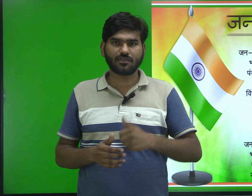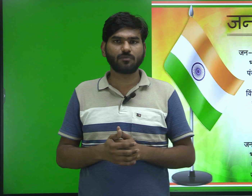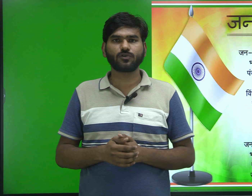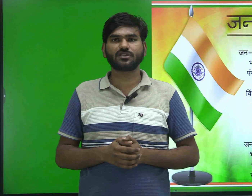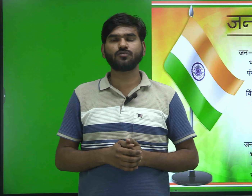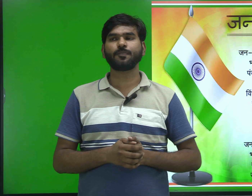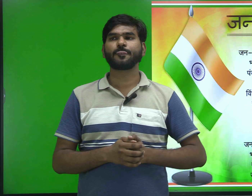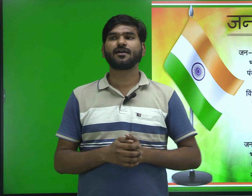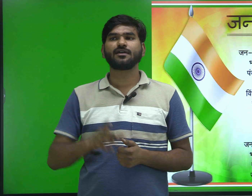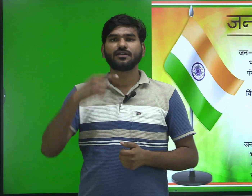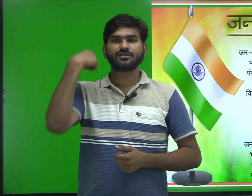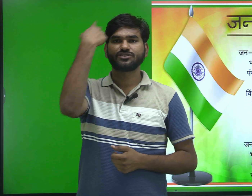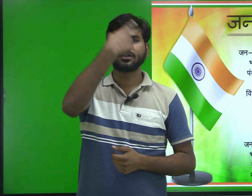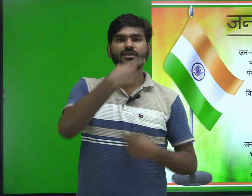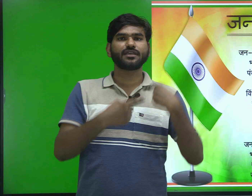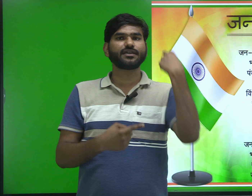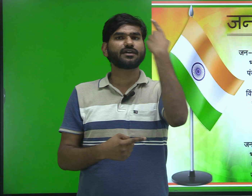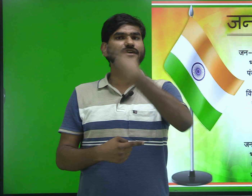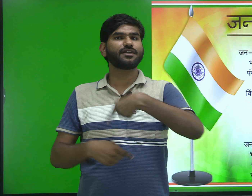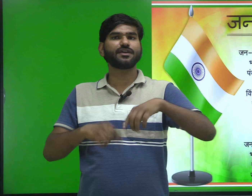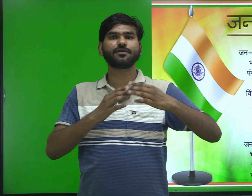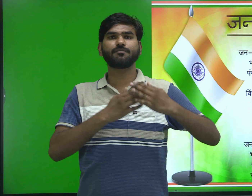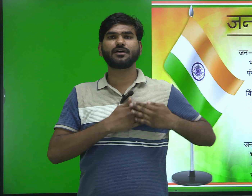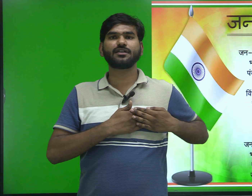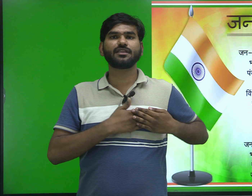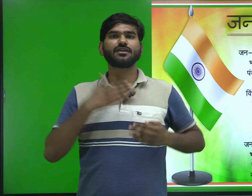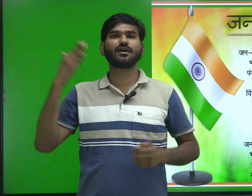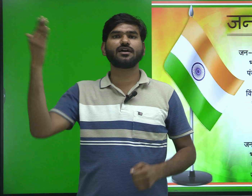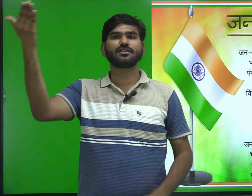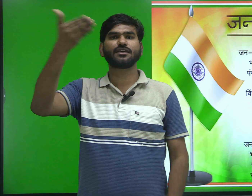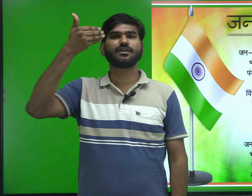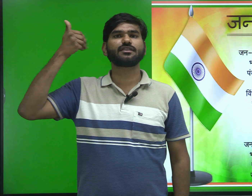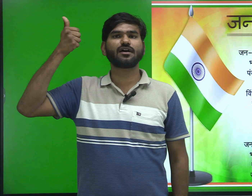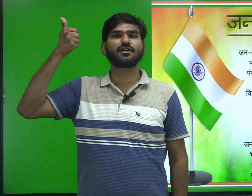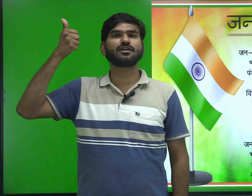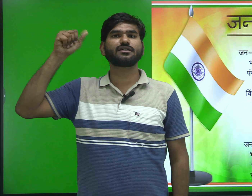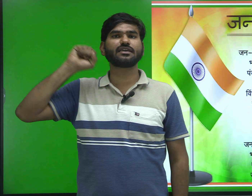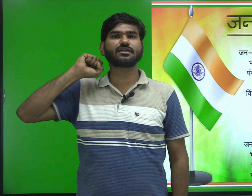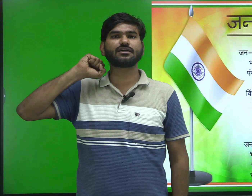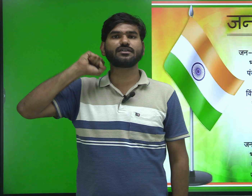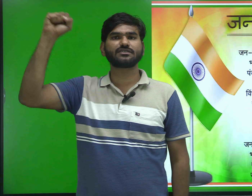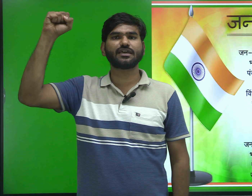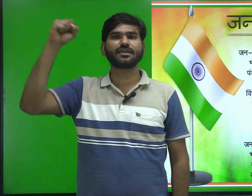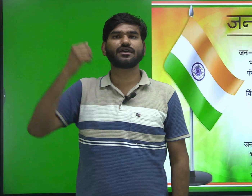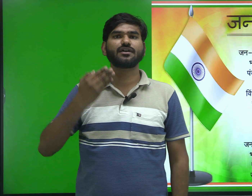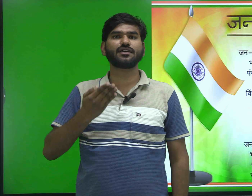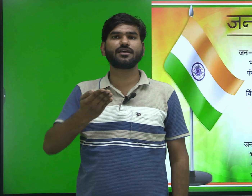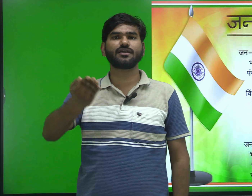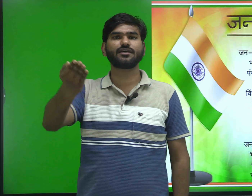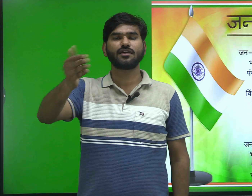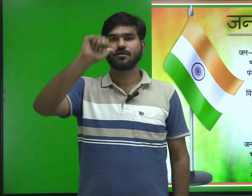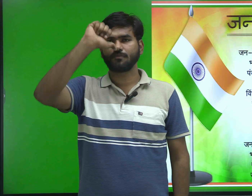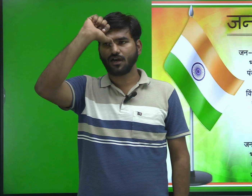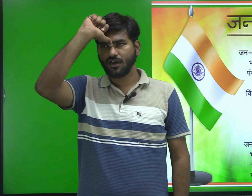बोलता हूँ। जन गण मन अधिनायक, जय हे